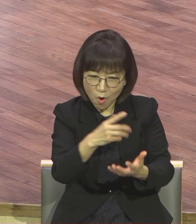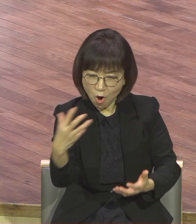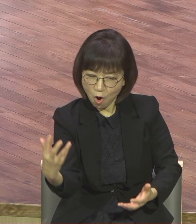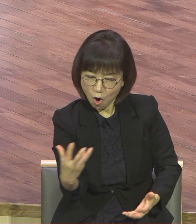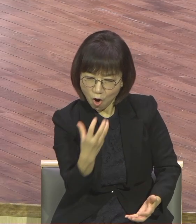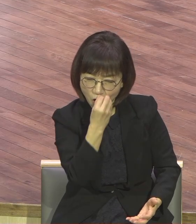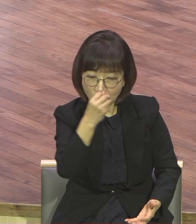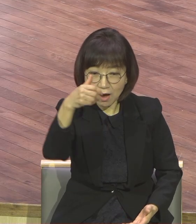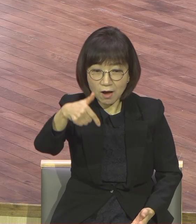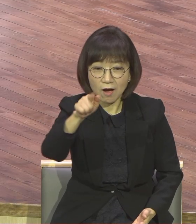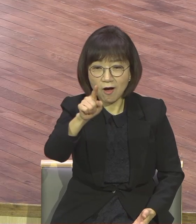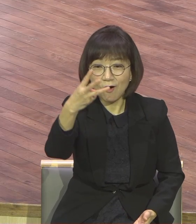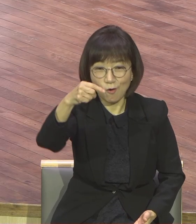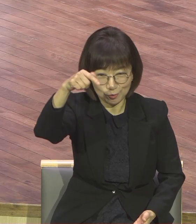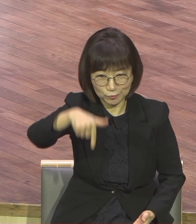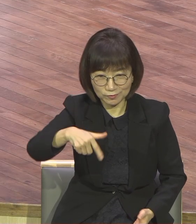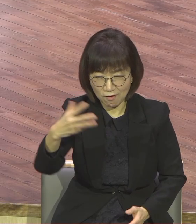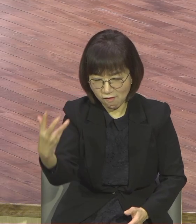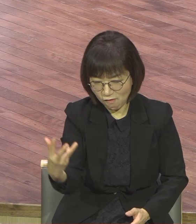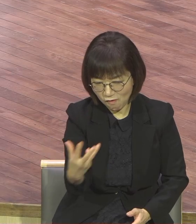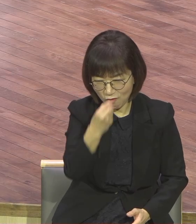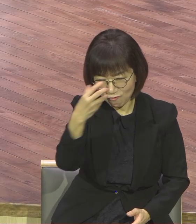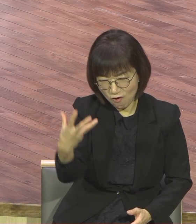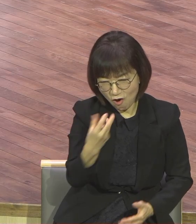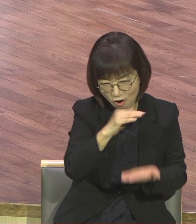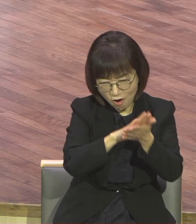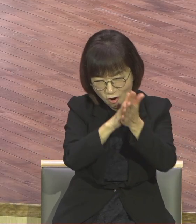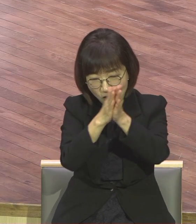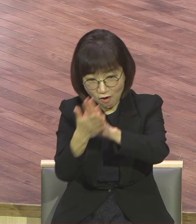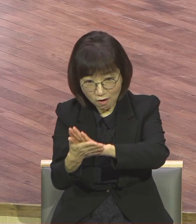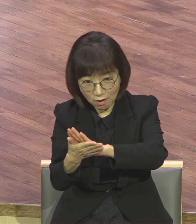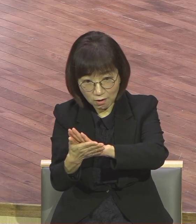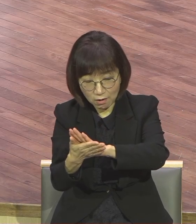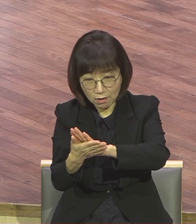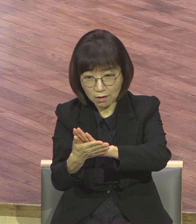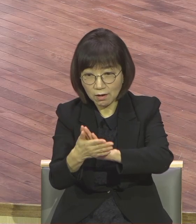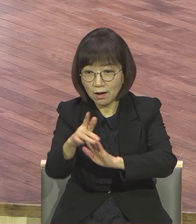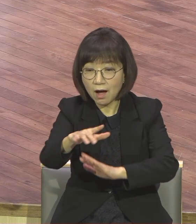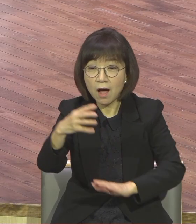거룩하게 변화되는 것을 성화라고 하는데 거룩하게 변화되는 것이